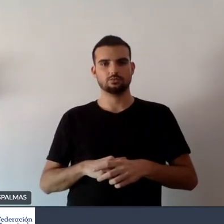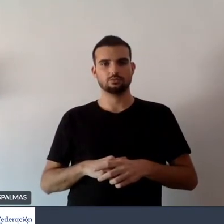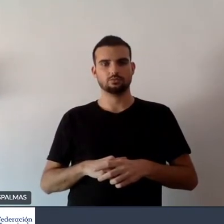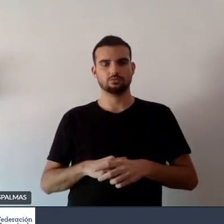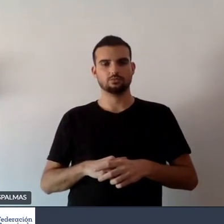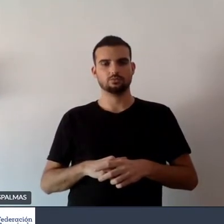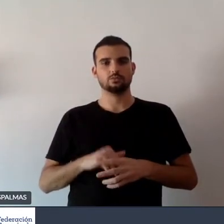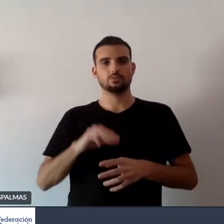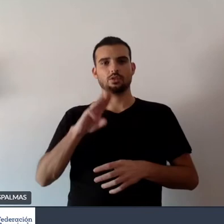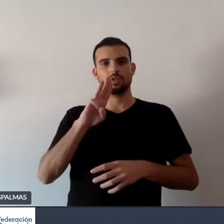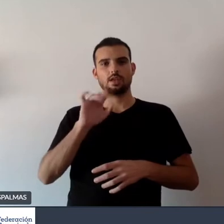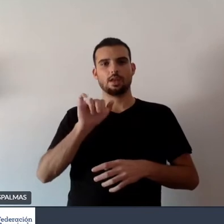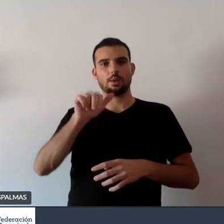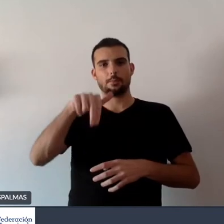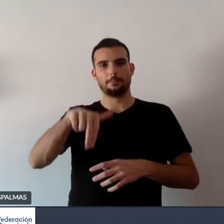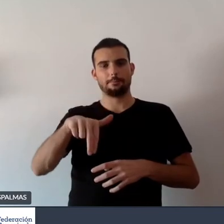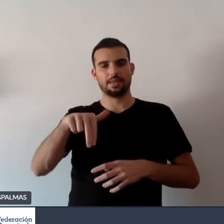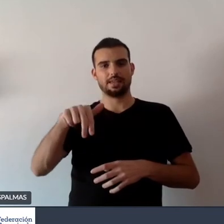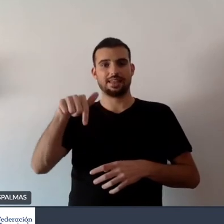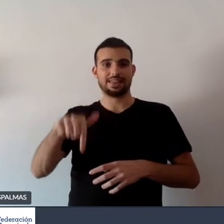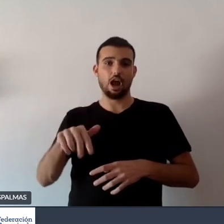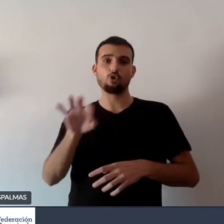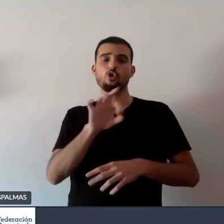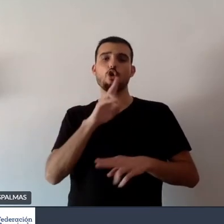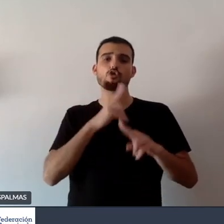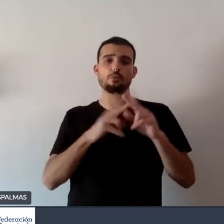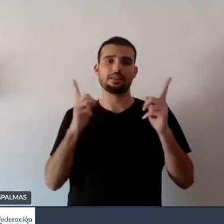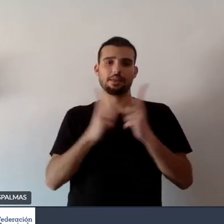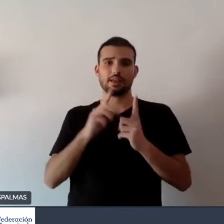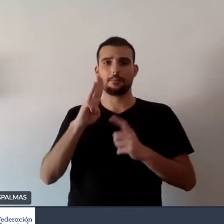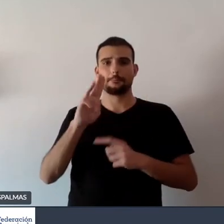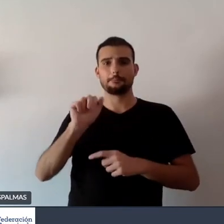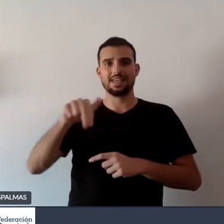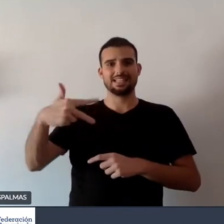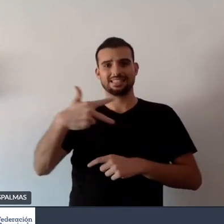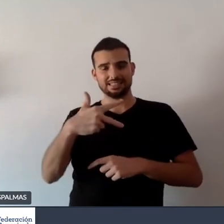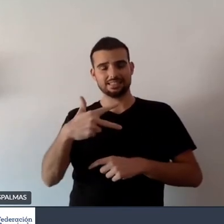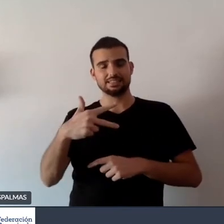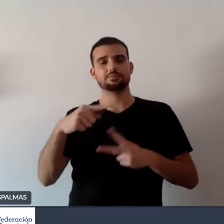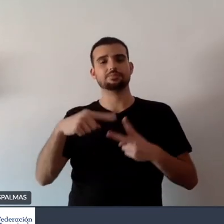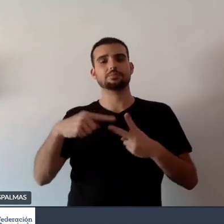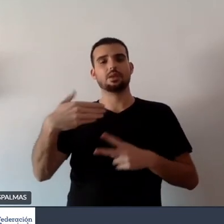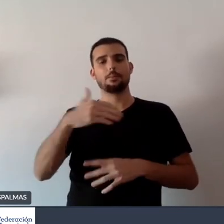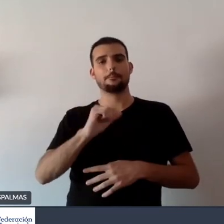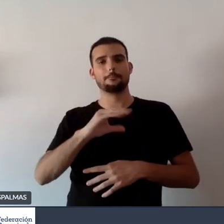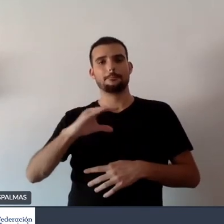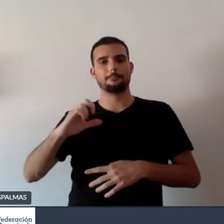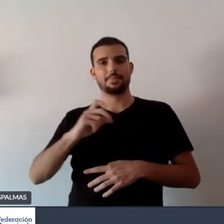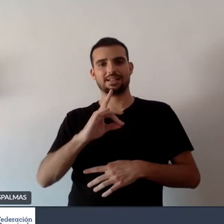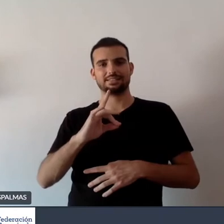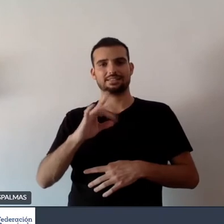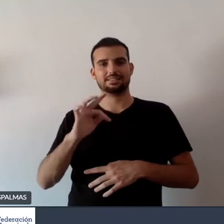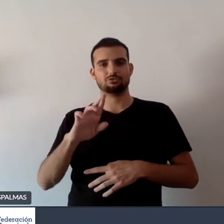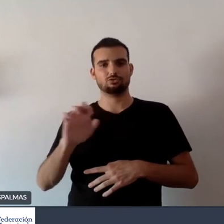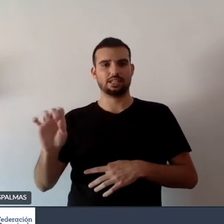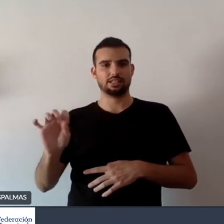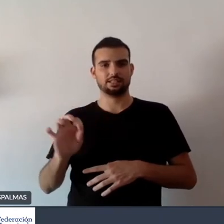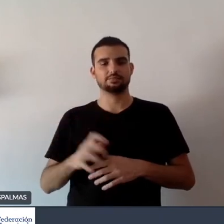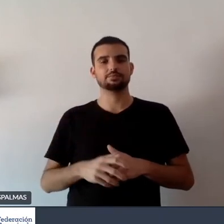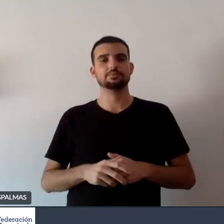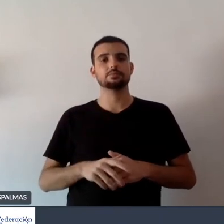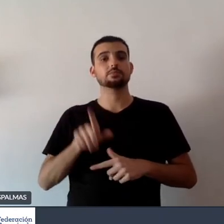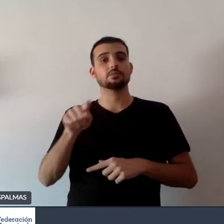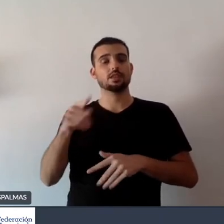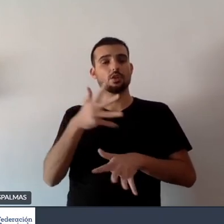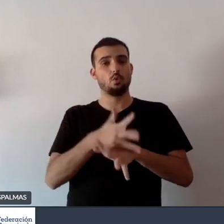Pin down o pinch, back screen, recibir. Este jugador